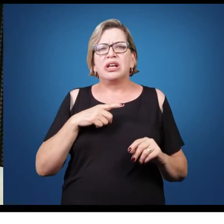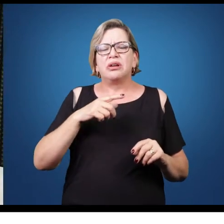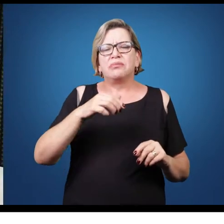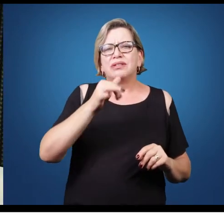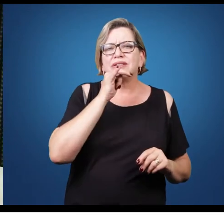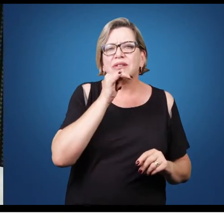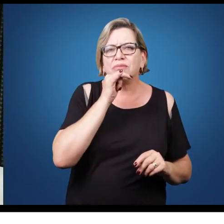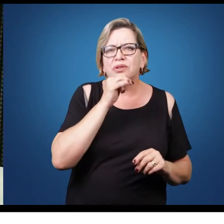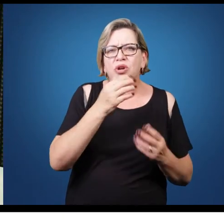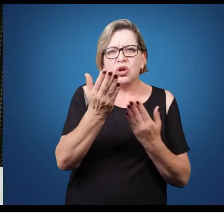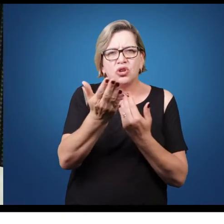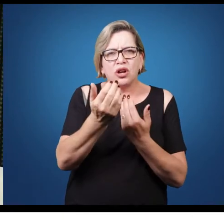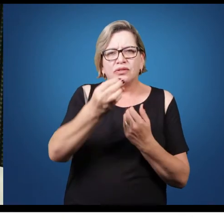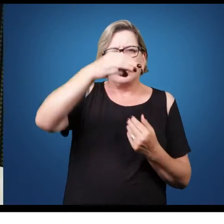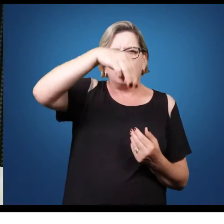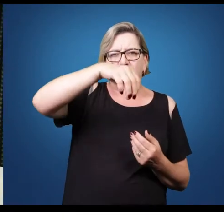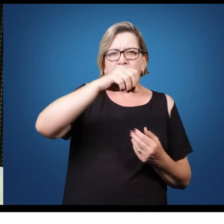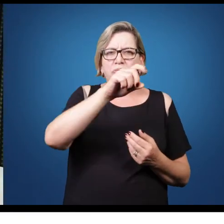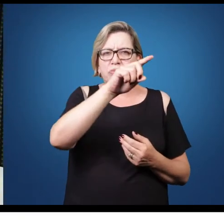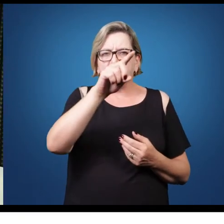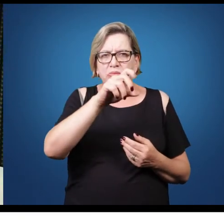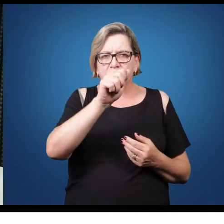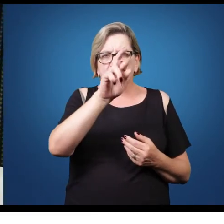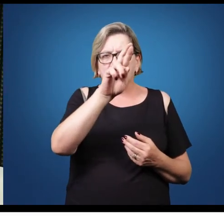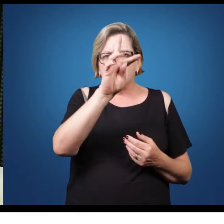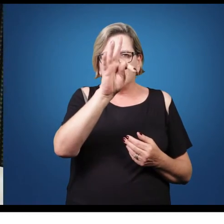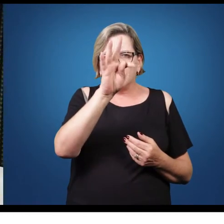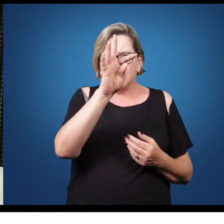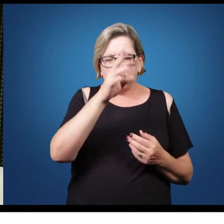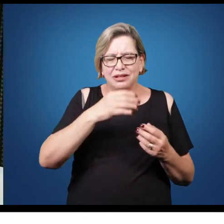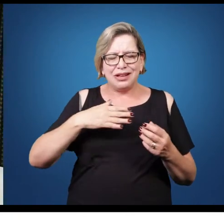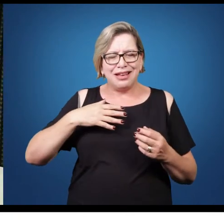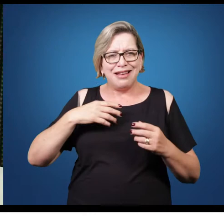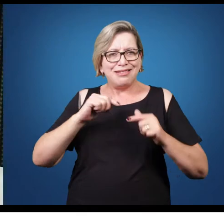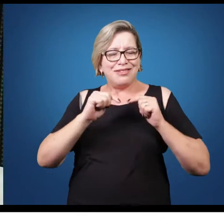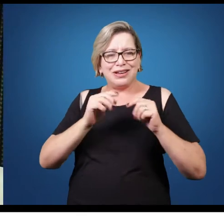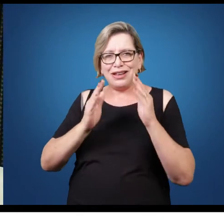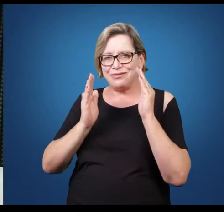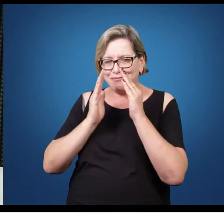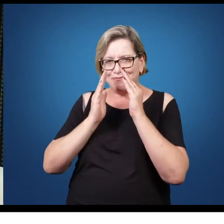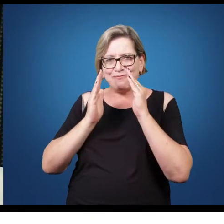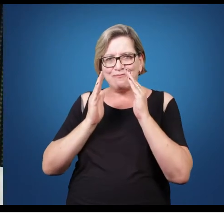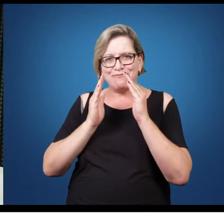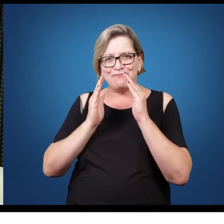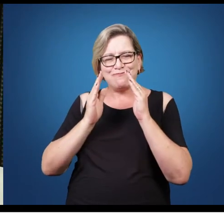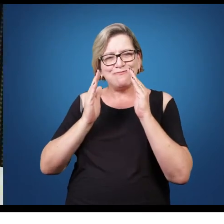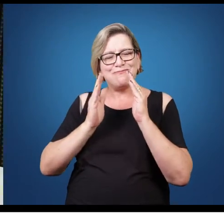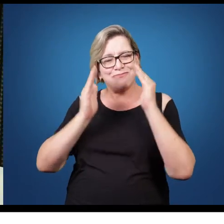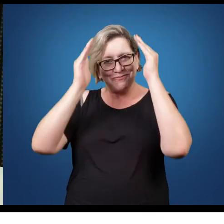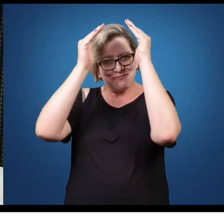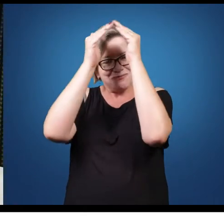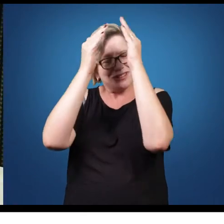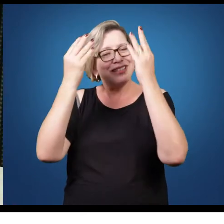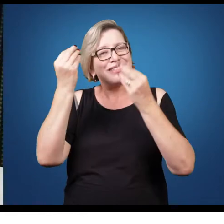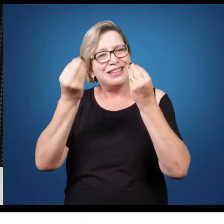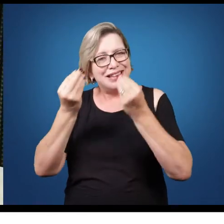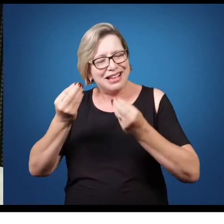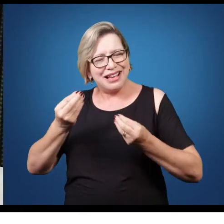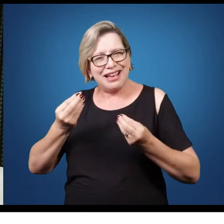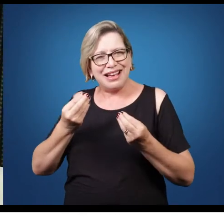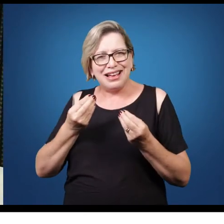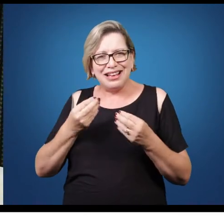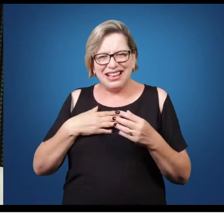jovem trabalhava para o bispo de salzburgo acho que ele gostava de ser subserviente do bispo de salzburgo quando